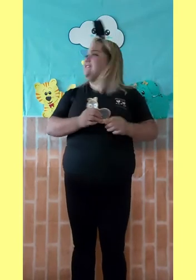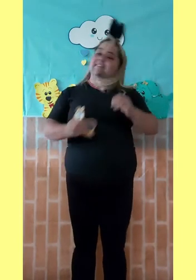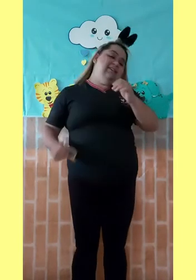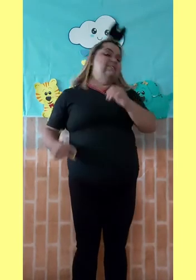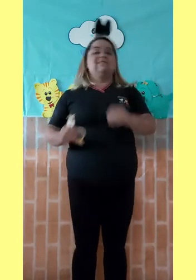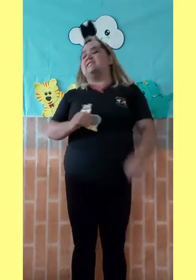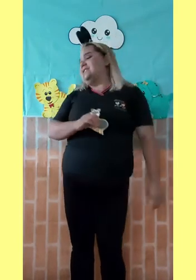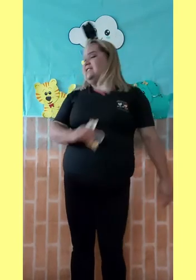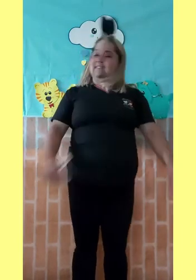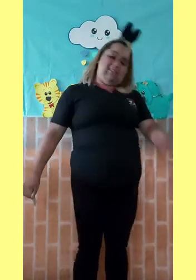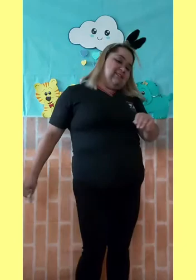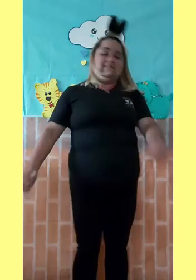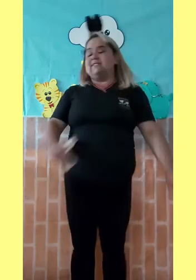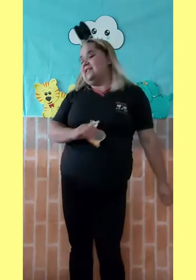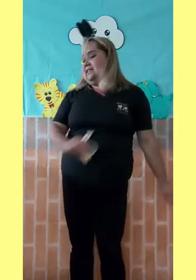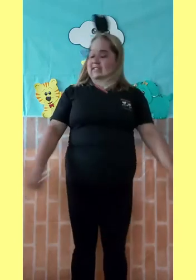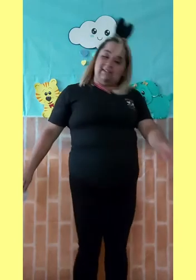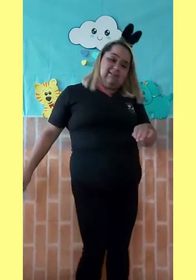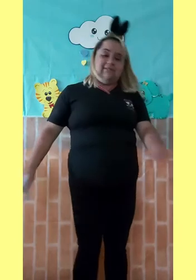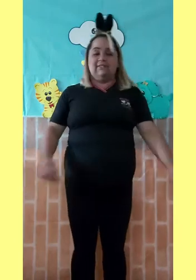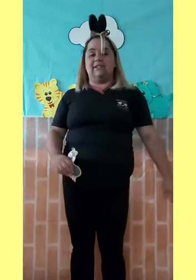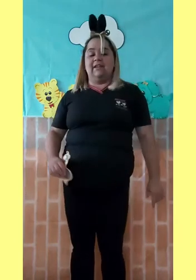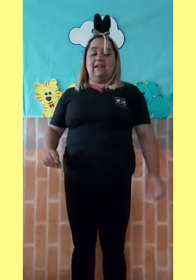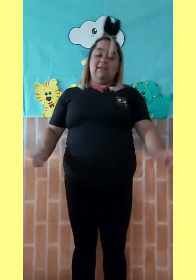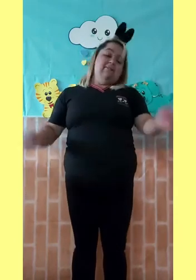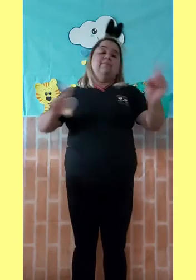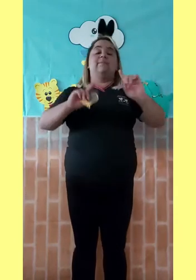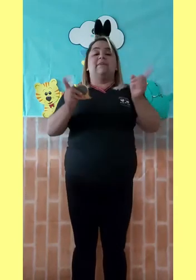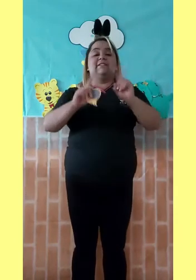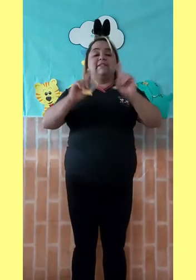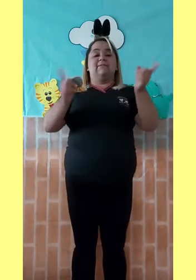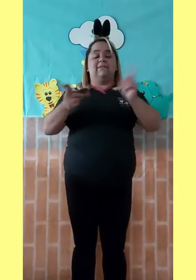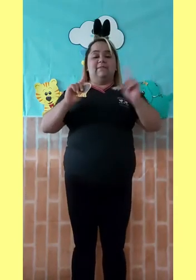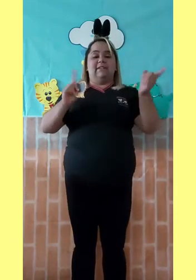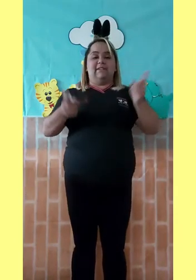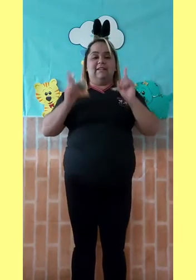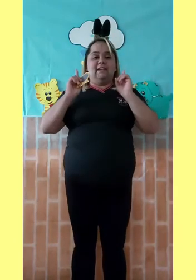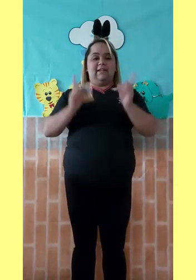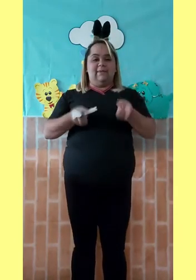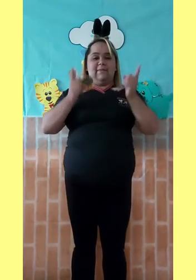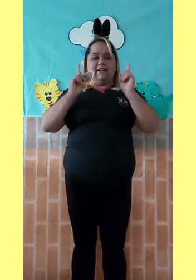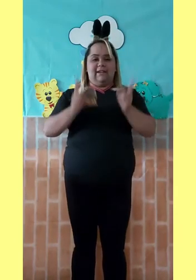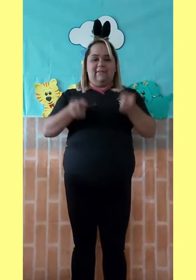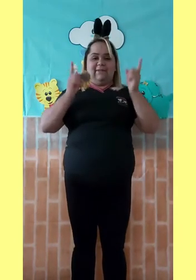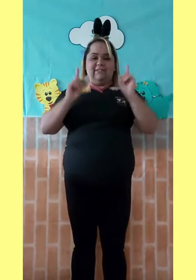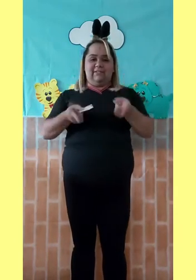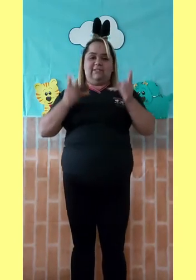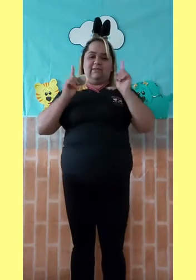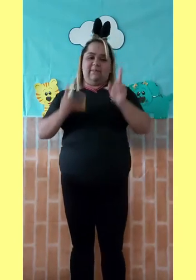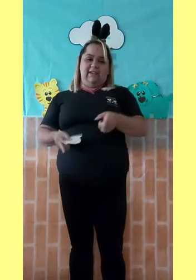sacudim, sacudim, sacudim Mas a fomeguinha não parava de subir